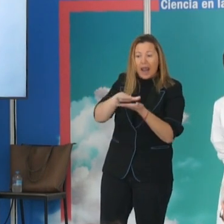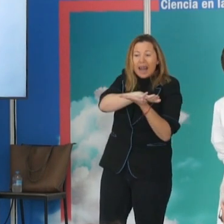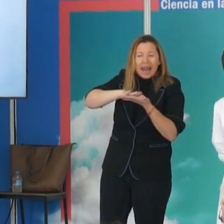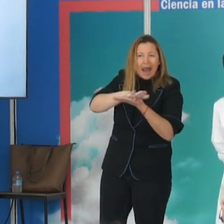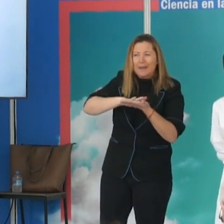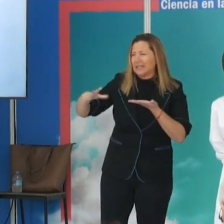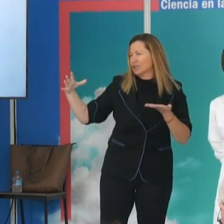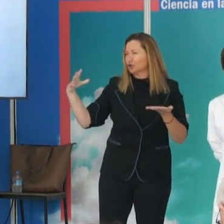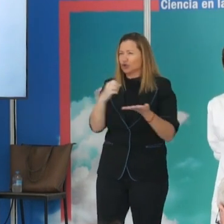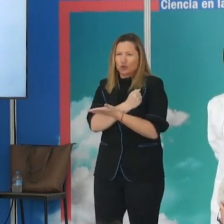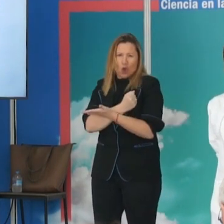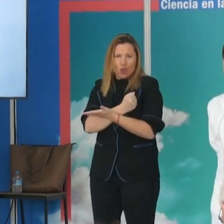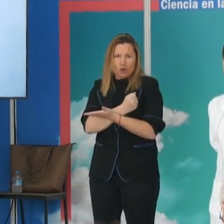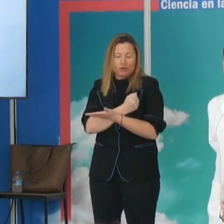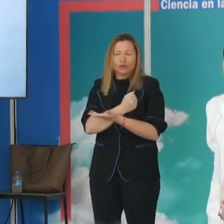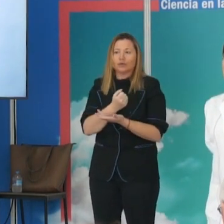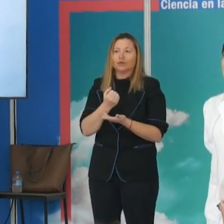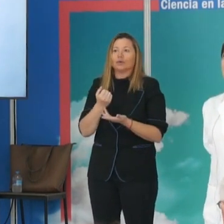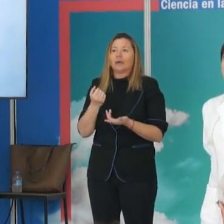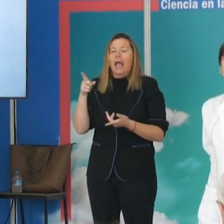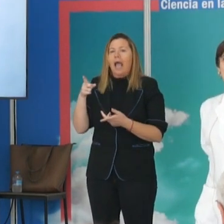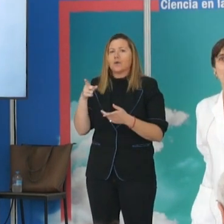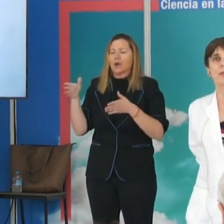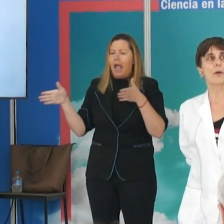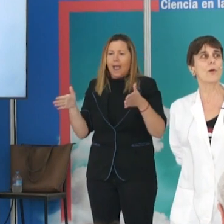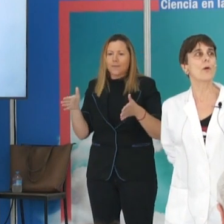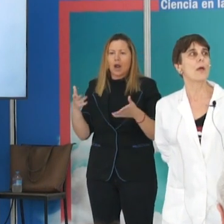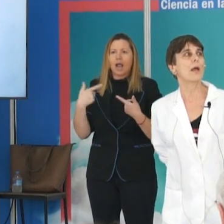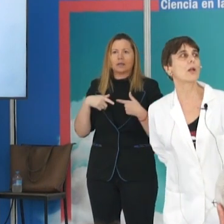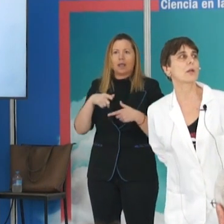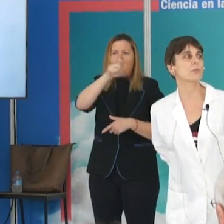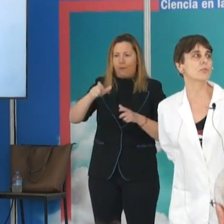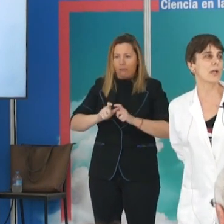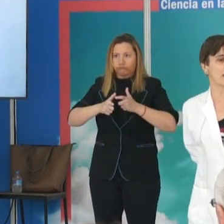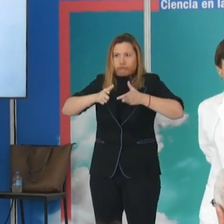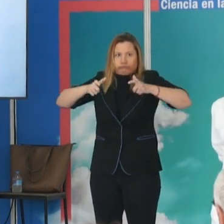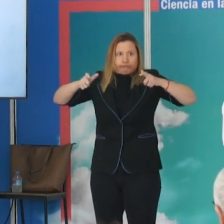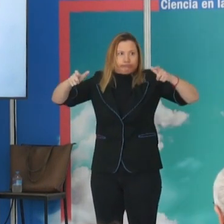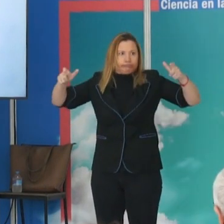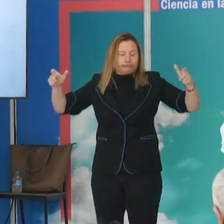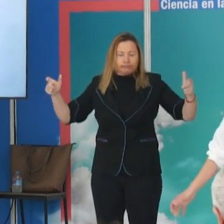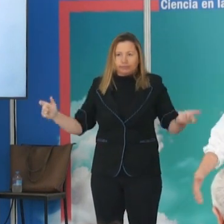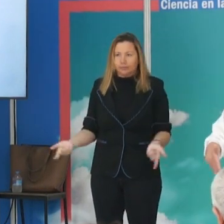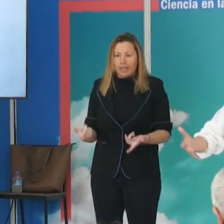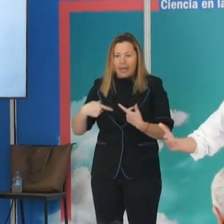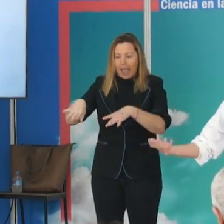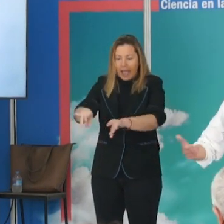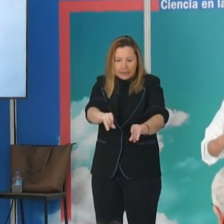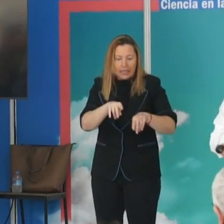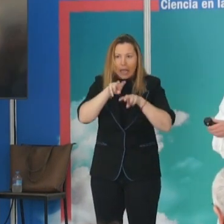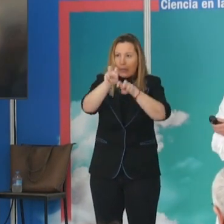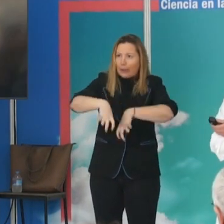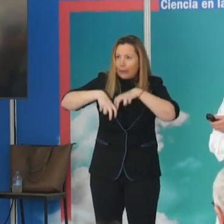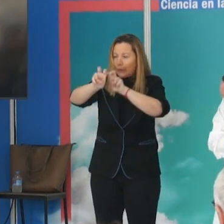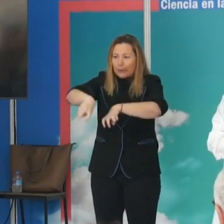los fertilizantes. Estaba en una época en la que hay un aumento de la población, los recursos, las tierras de cultivo se